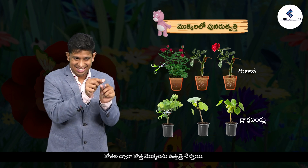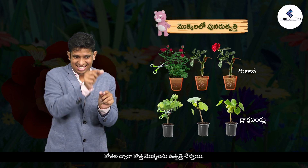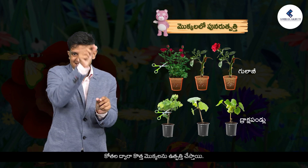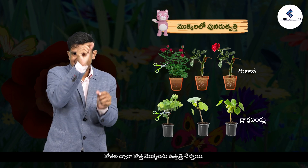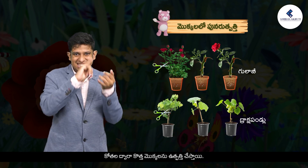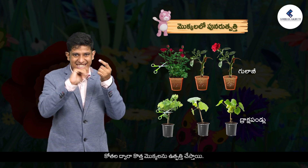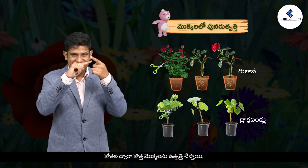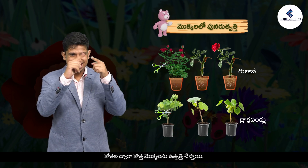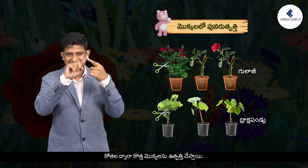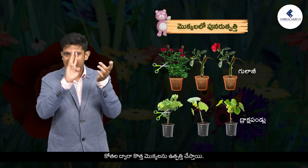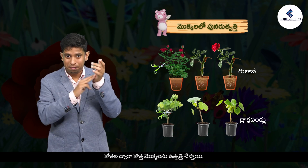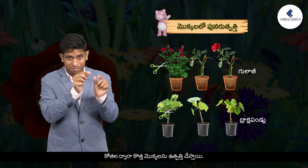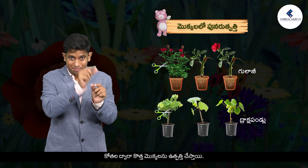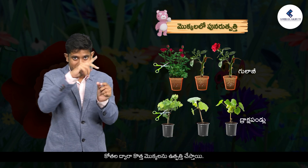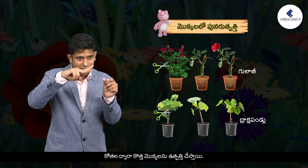చేస్తాయి.